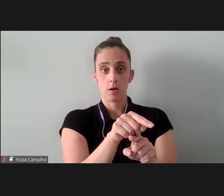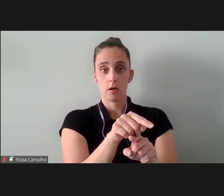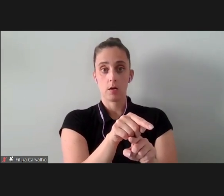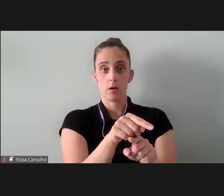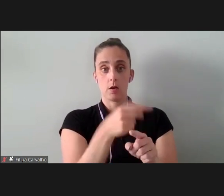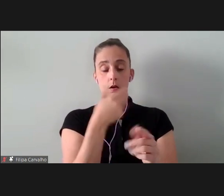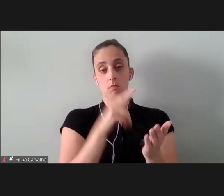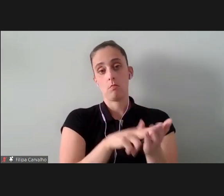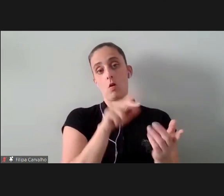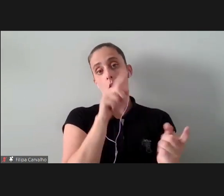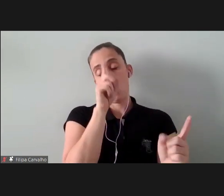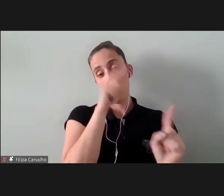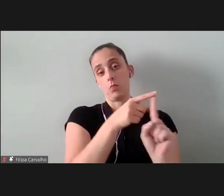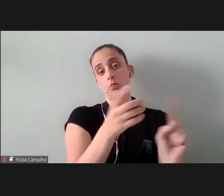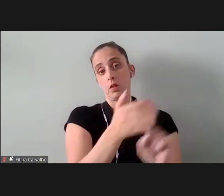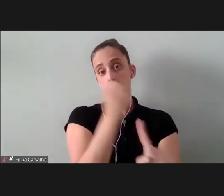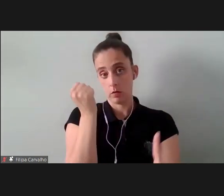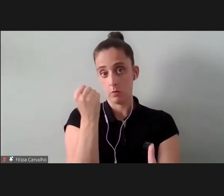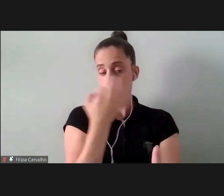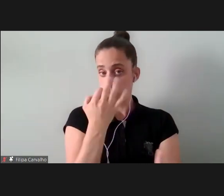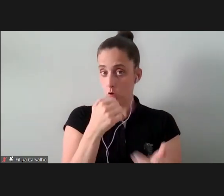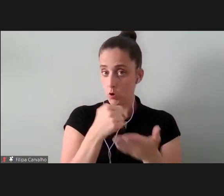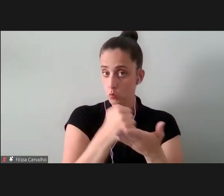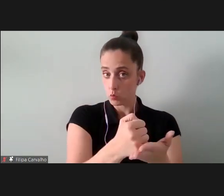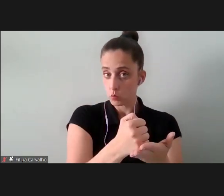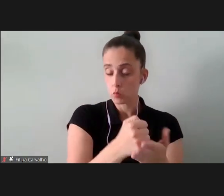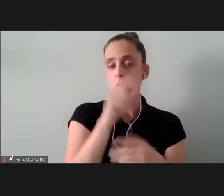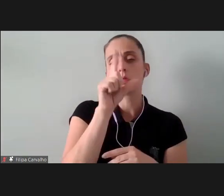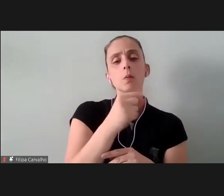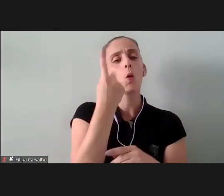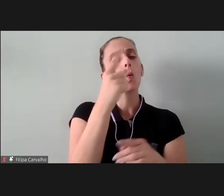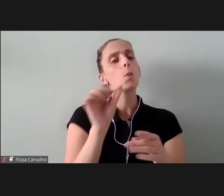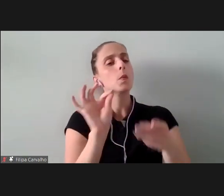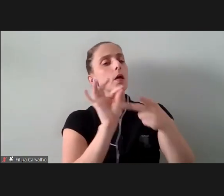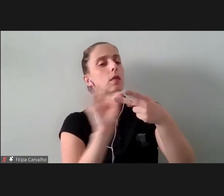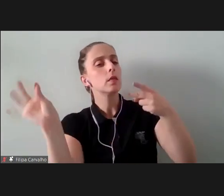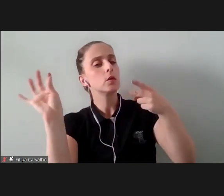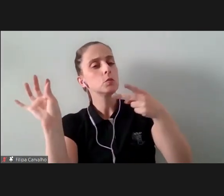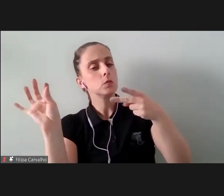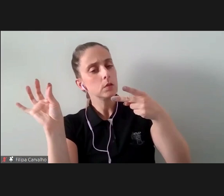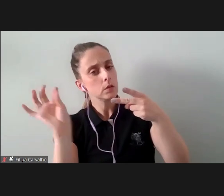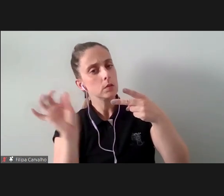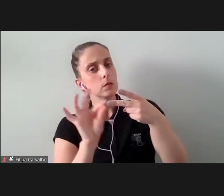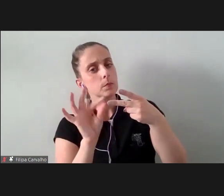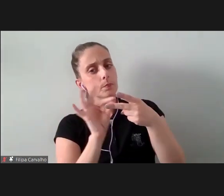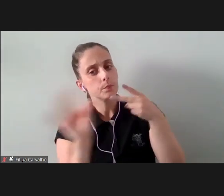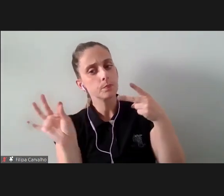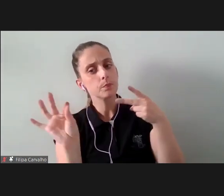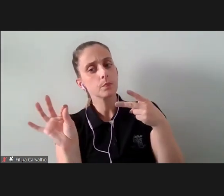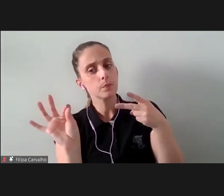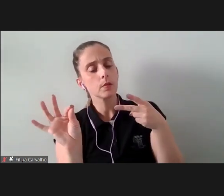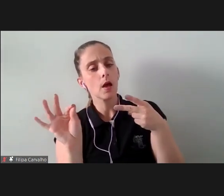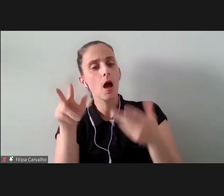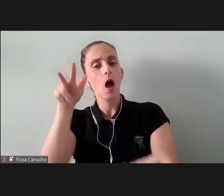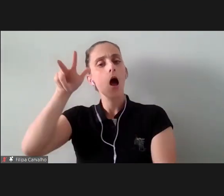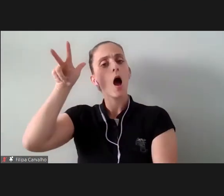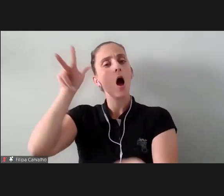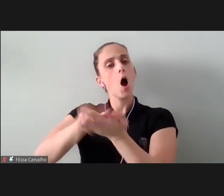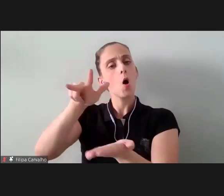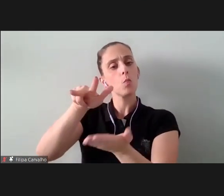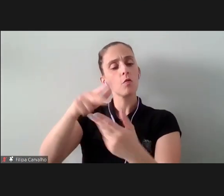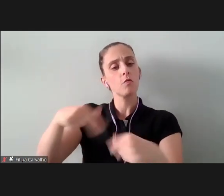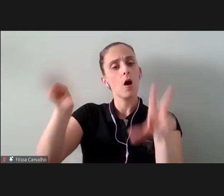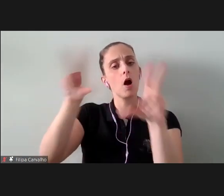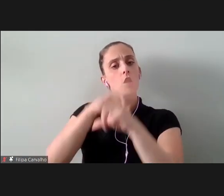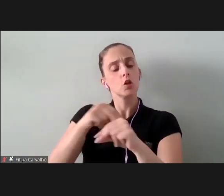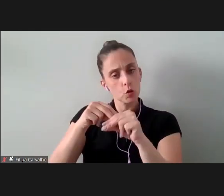deste objetivo. E uma das medidas também é de aprovar um novo regime